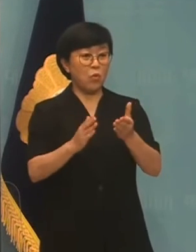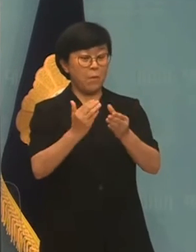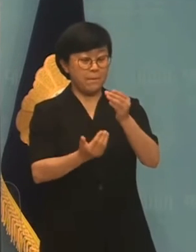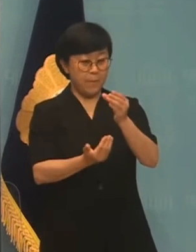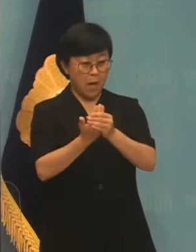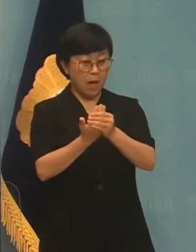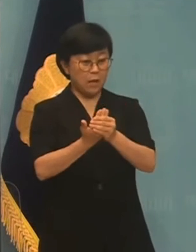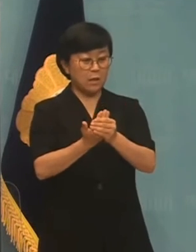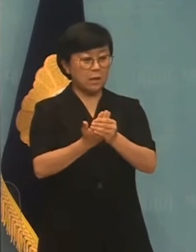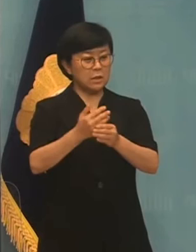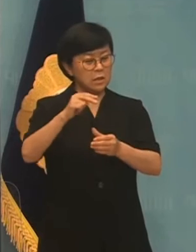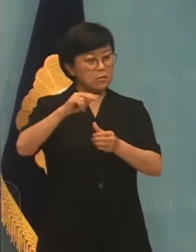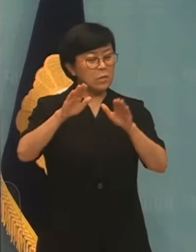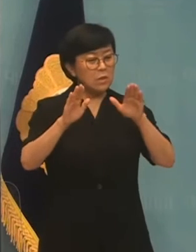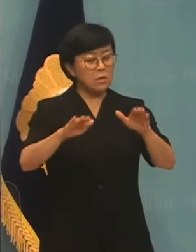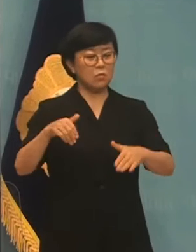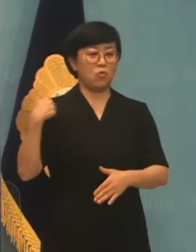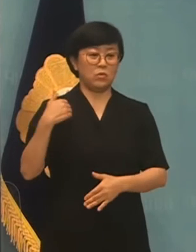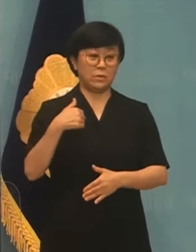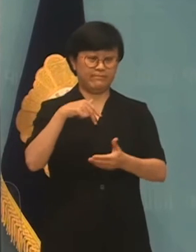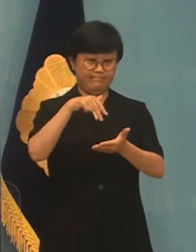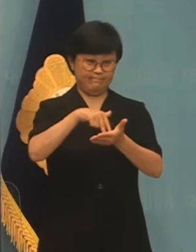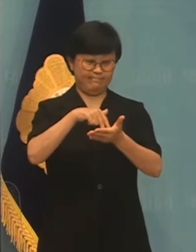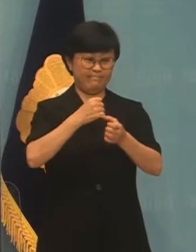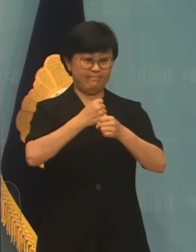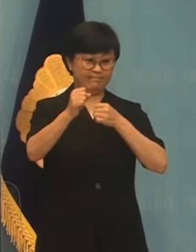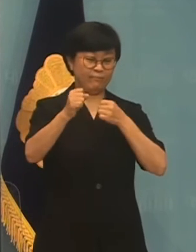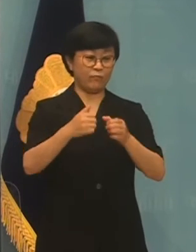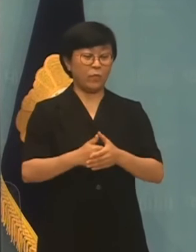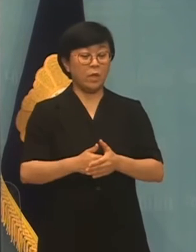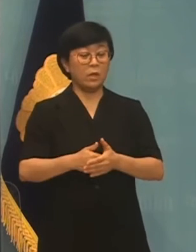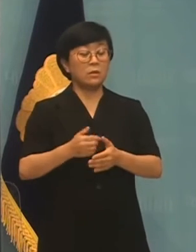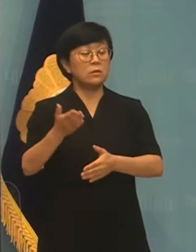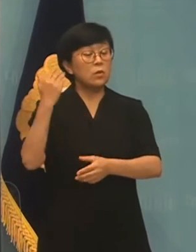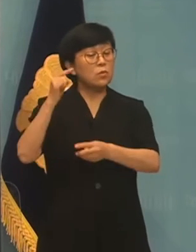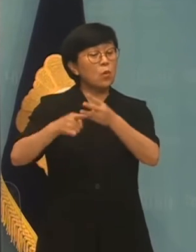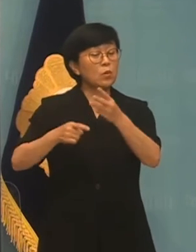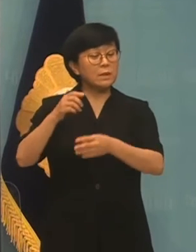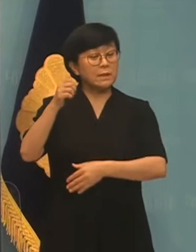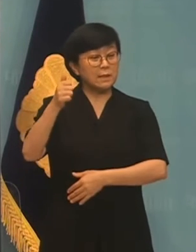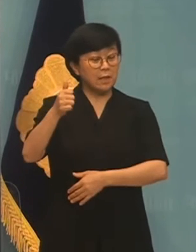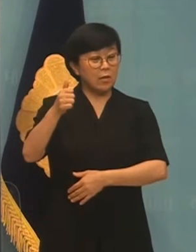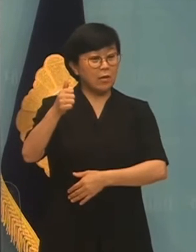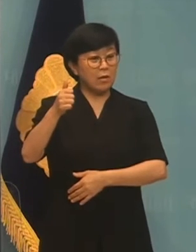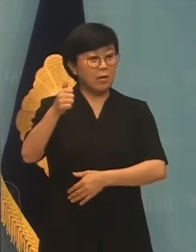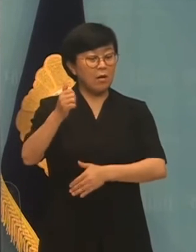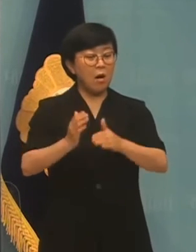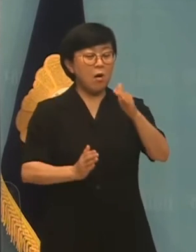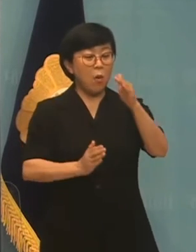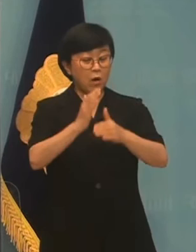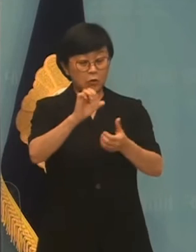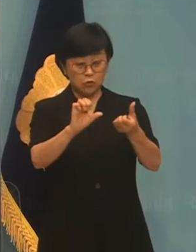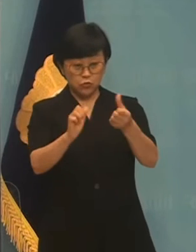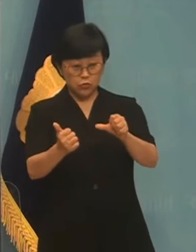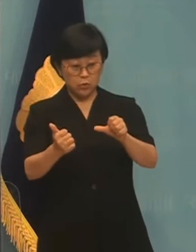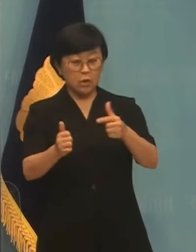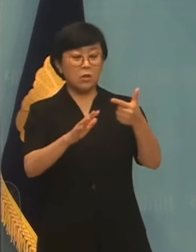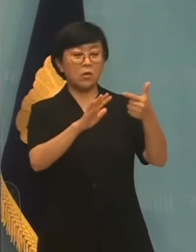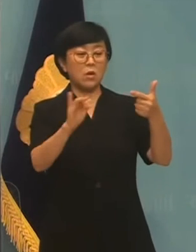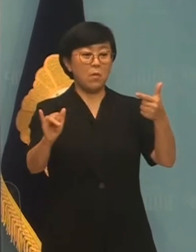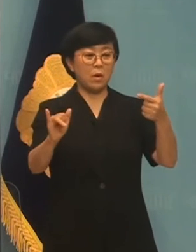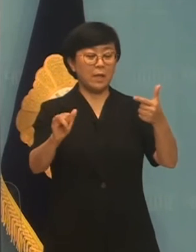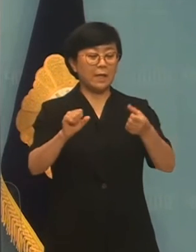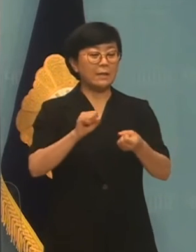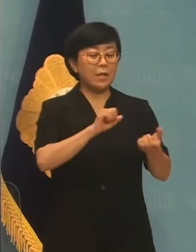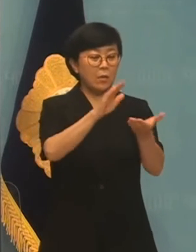황당한 현실 인식을 드러냈습니다. 윤석열 전 총장이 과로사로 목숨을 잃은 6명의